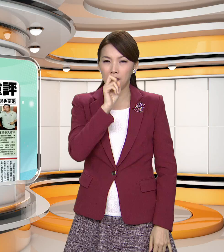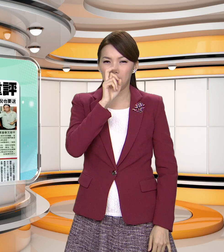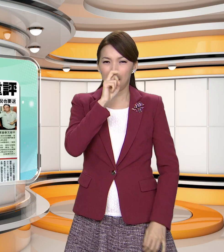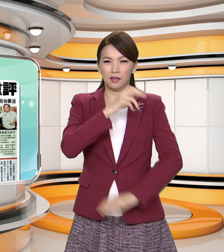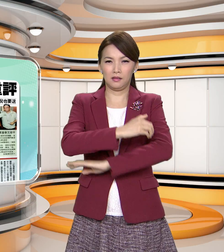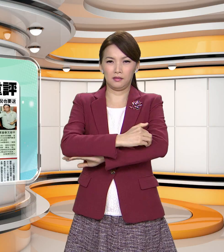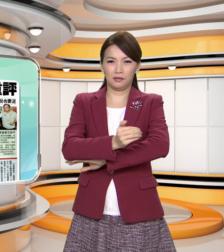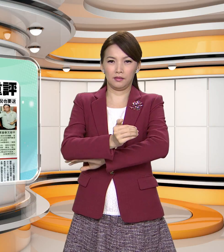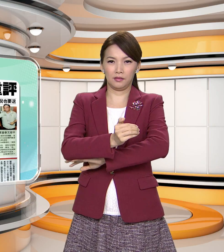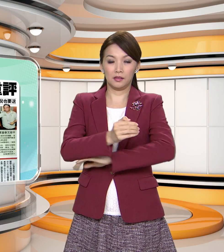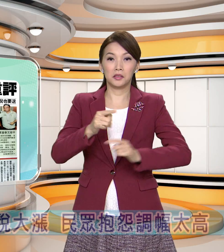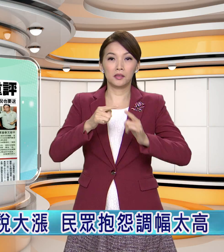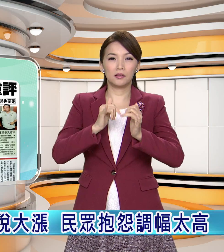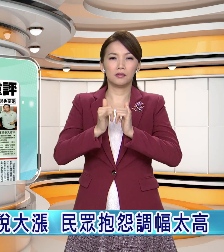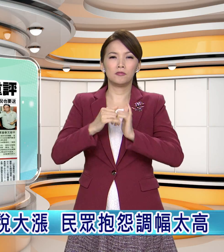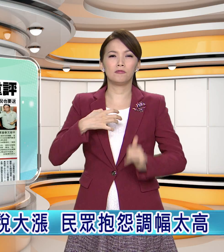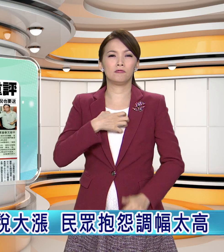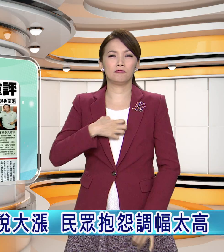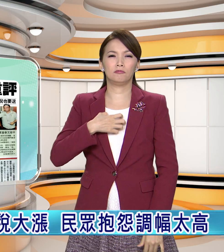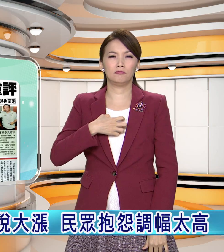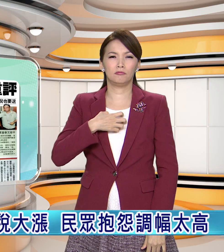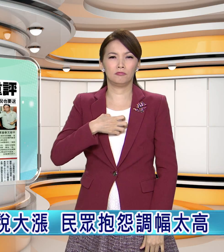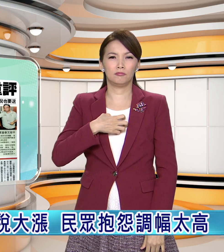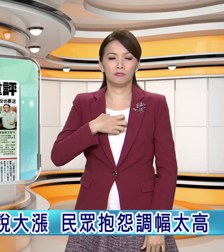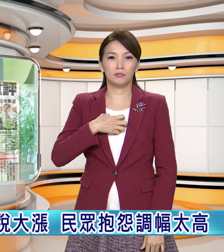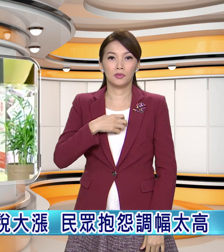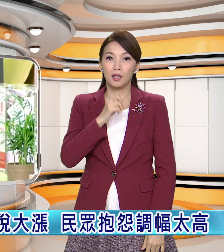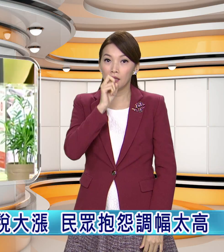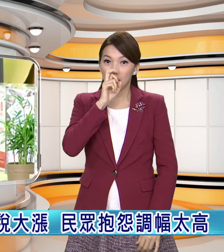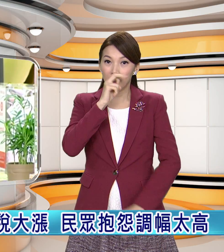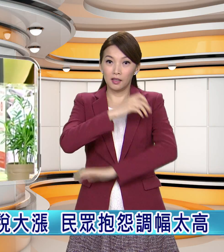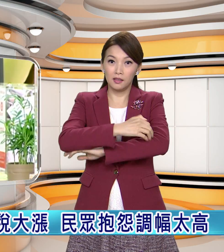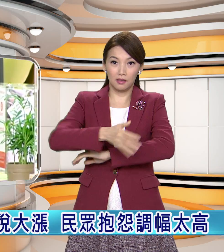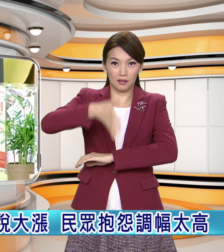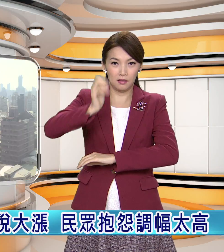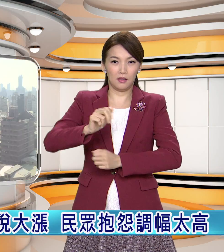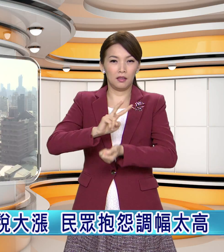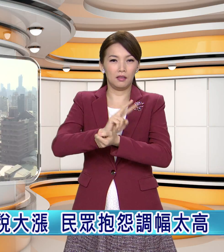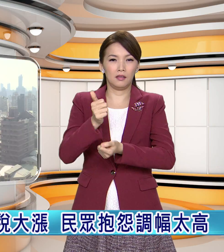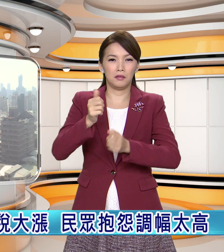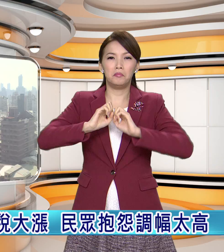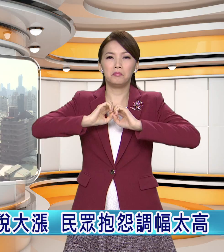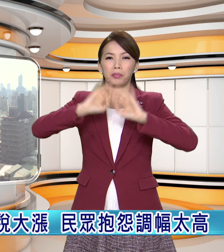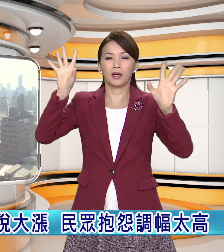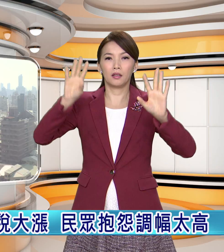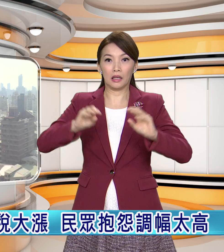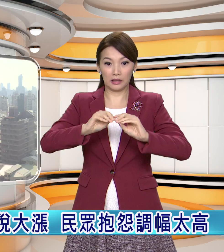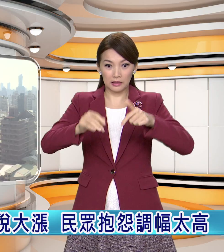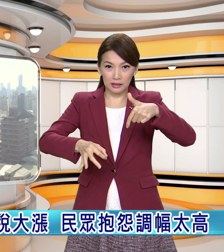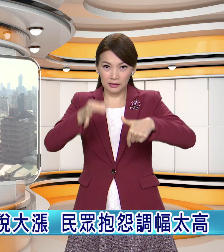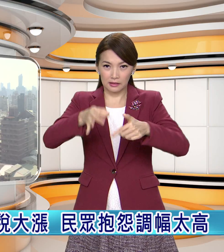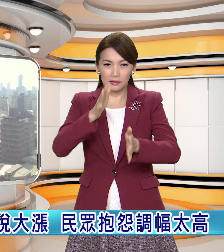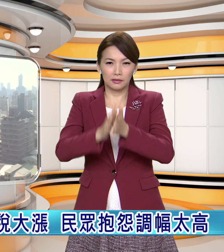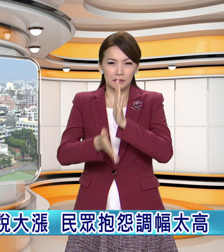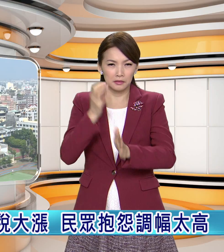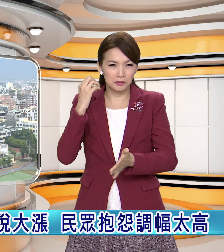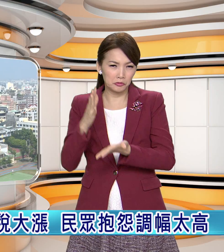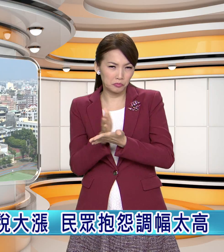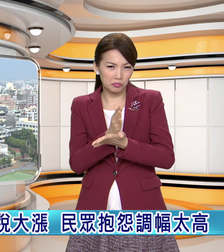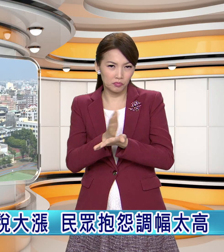涨幅的是在宜兰县，引发民怨。宜兰县长林聪贤宣布要重评